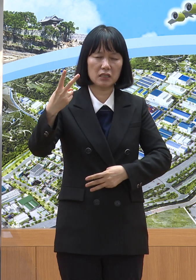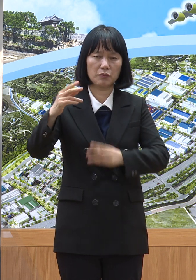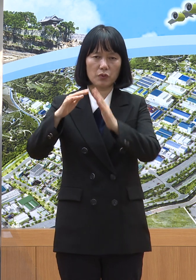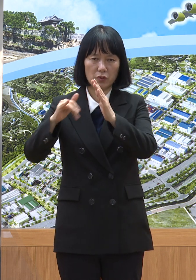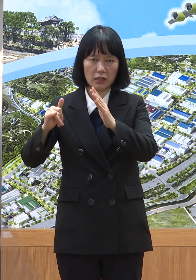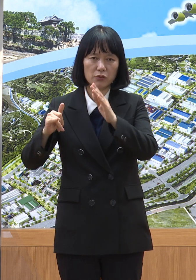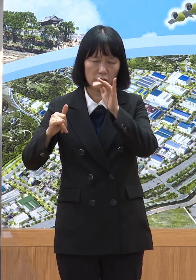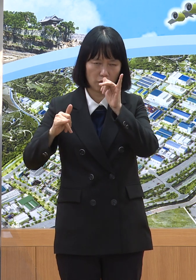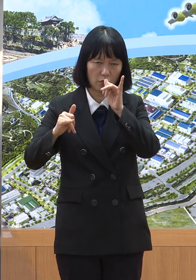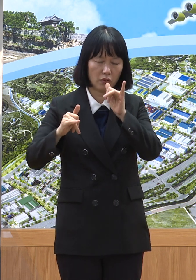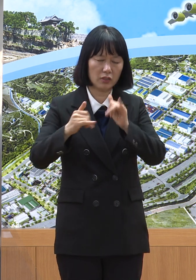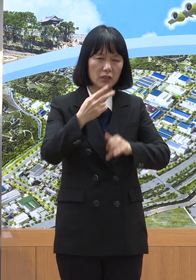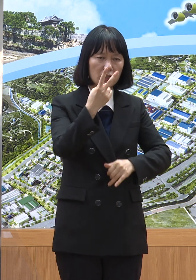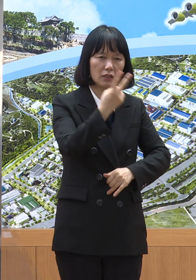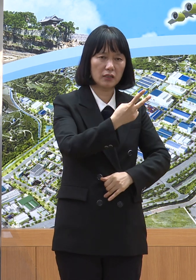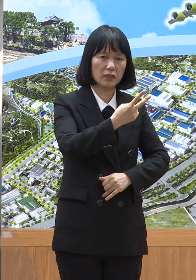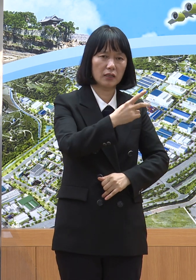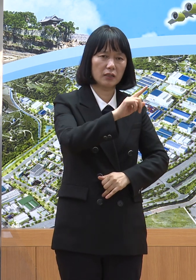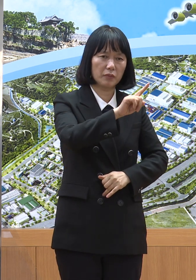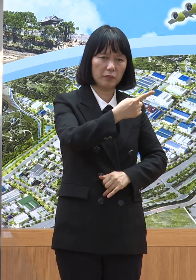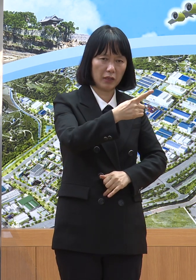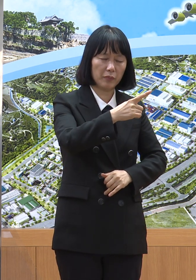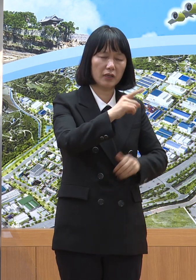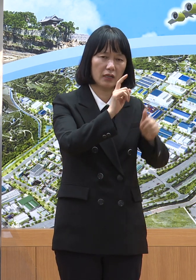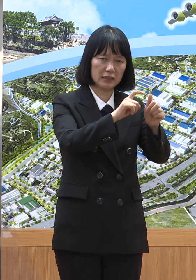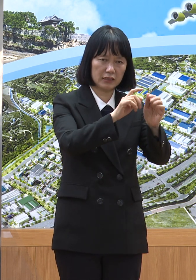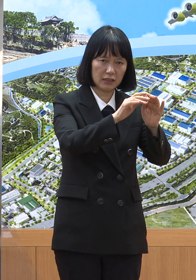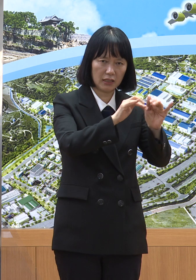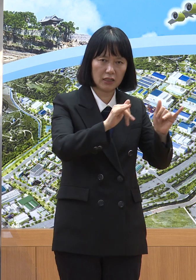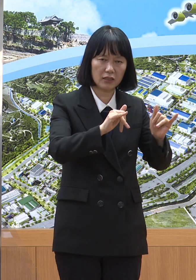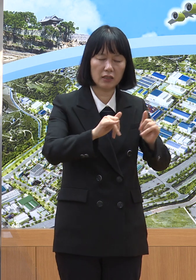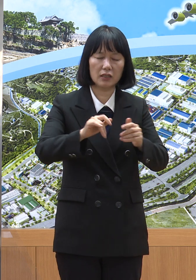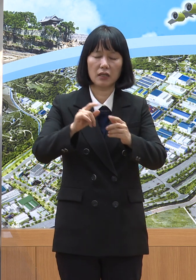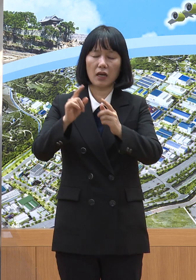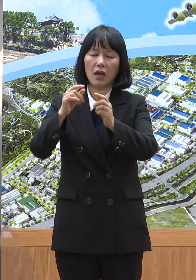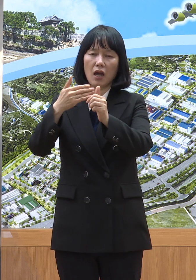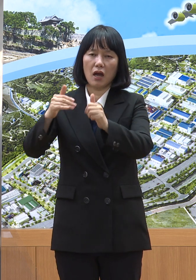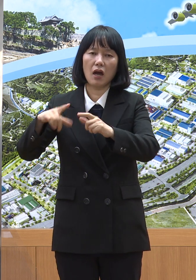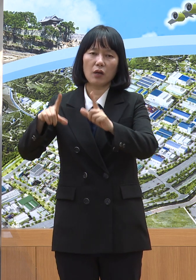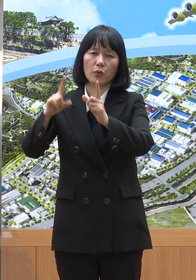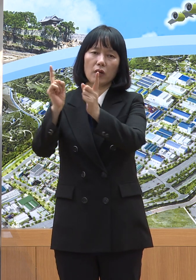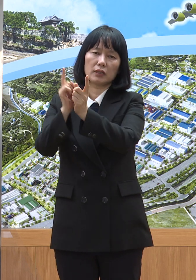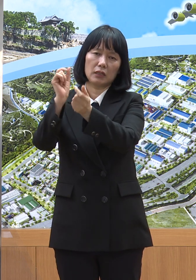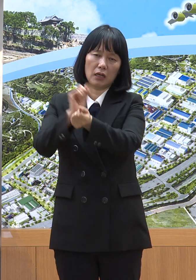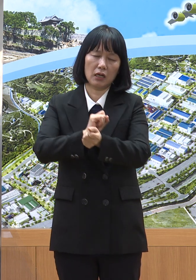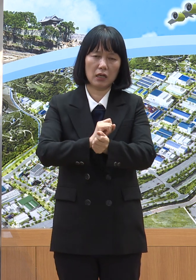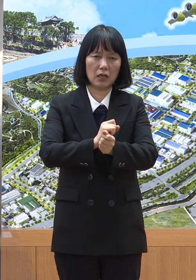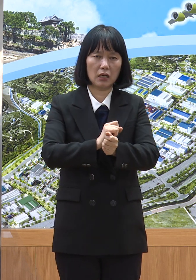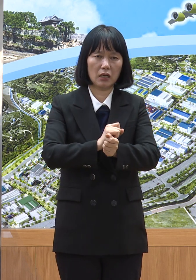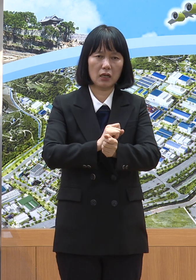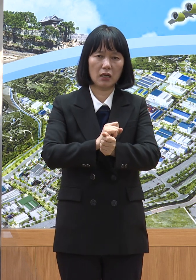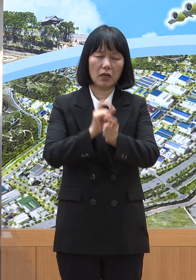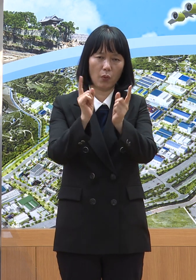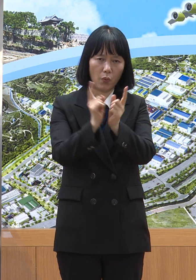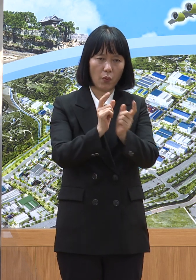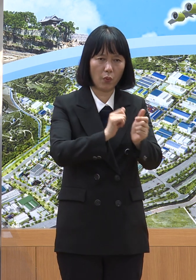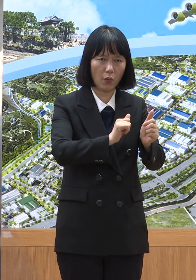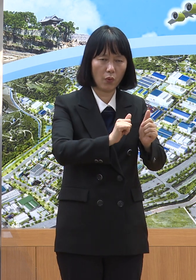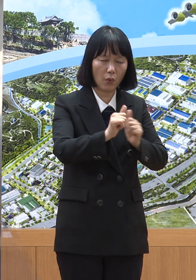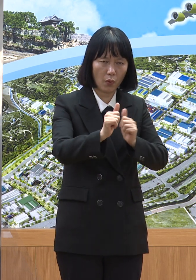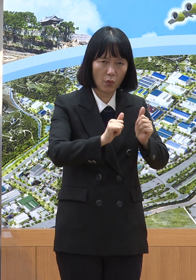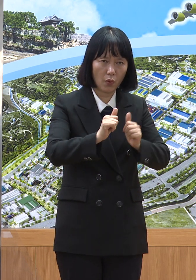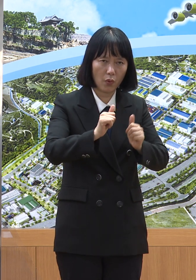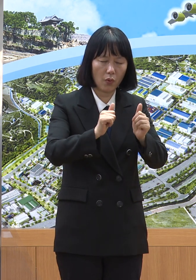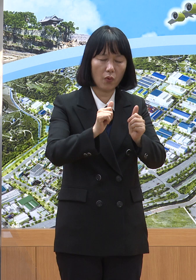2082번의 가족이고 진주 2100번 확진자는 하동 확진자의 접촉자로 각각 접촉자